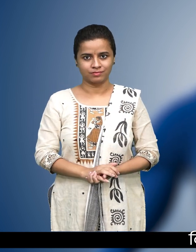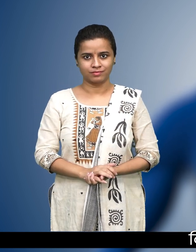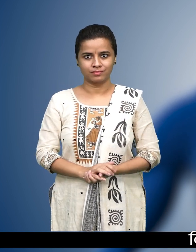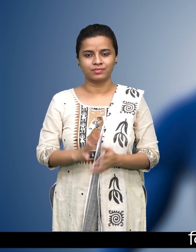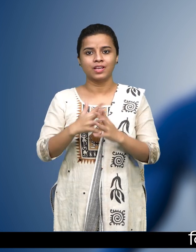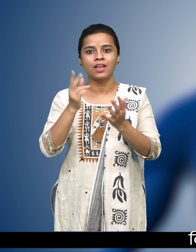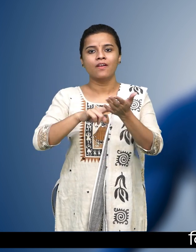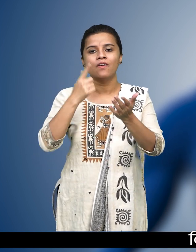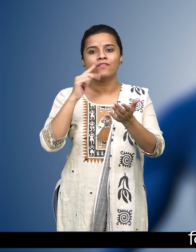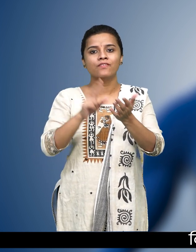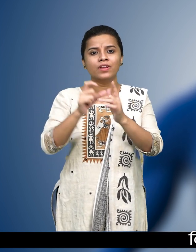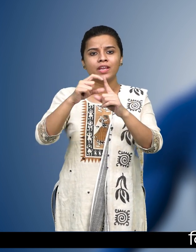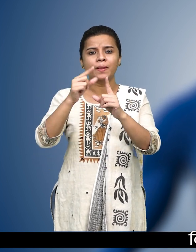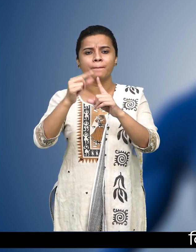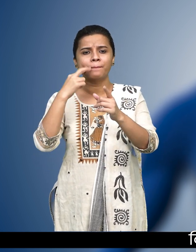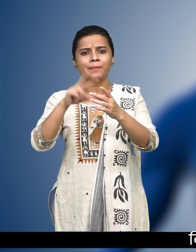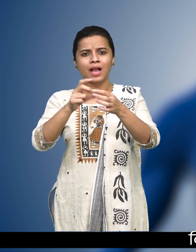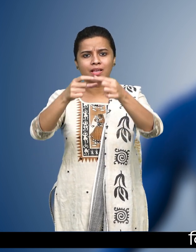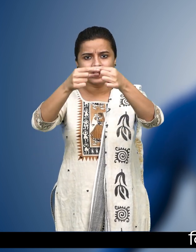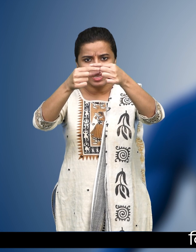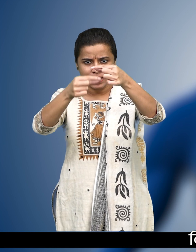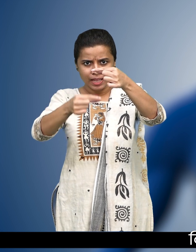विंड पाईप वक्षस्थळामध्ये दुभंगतो.